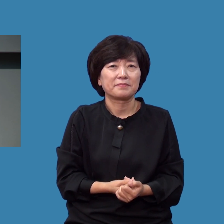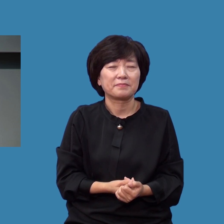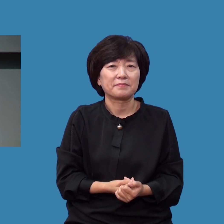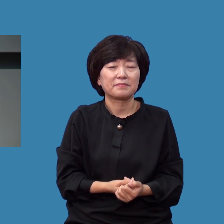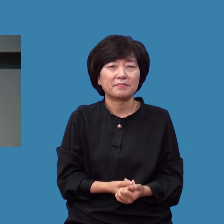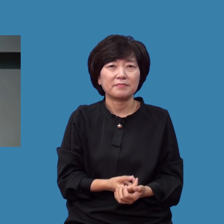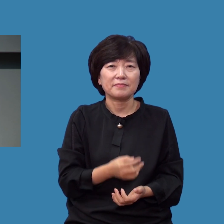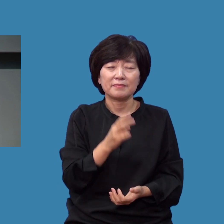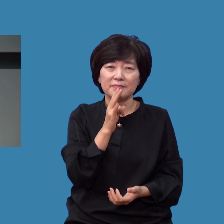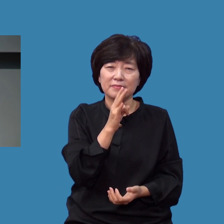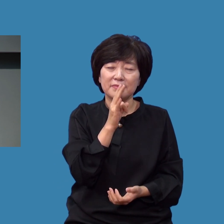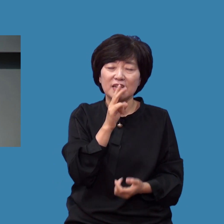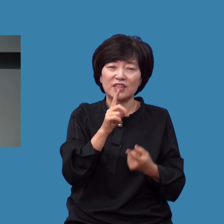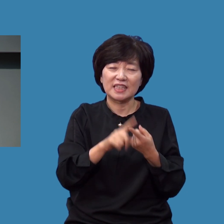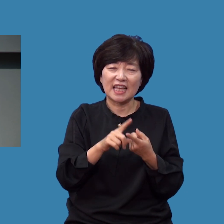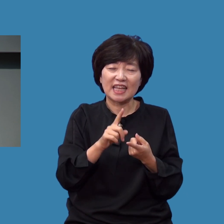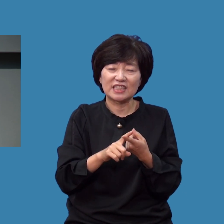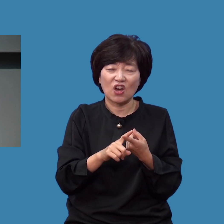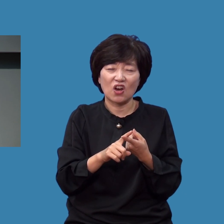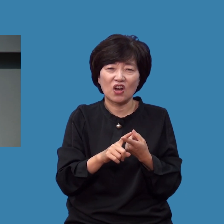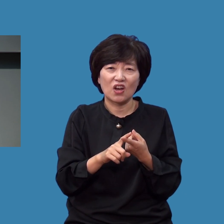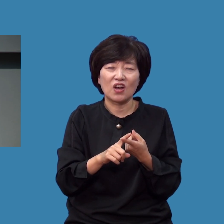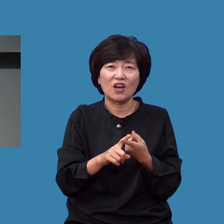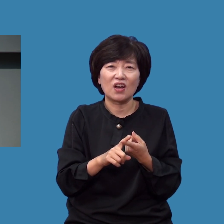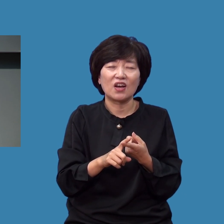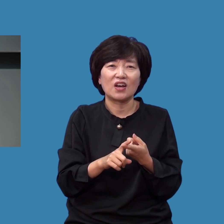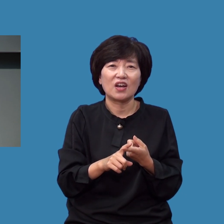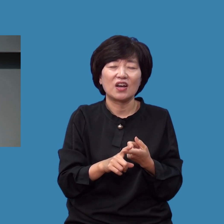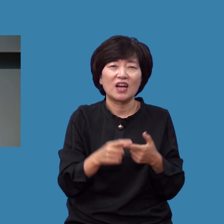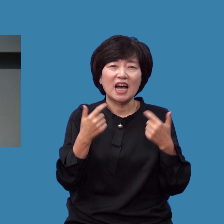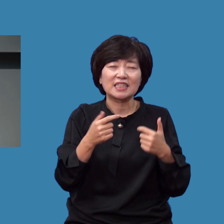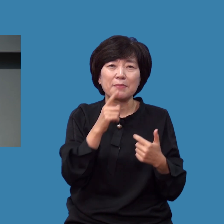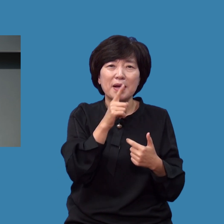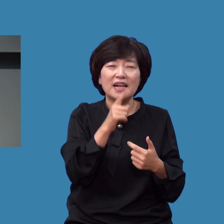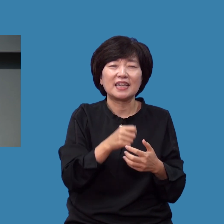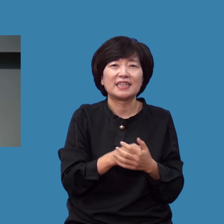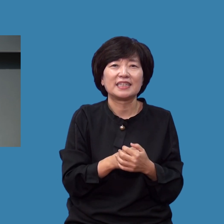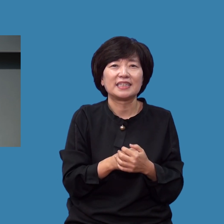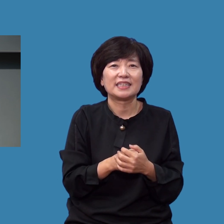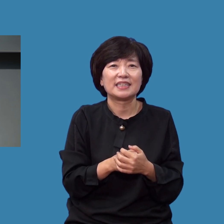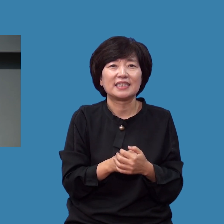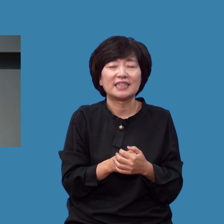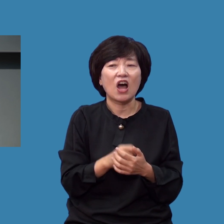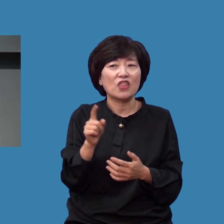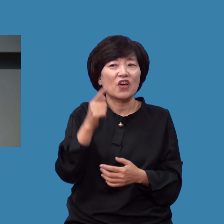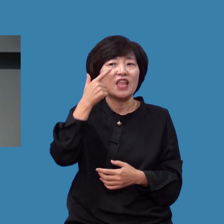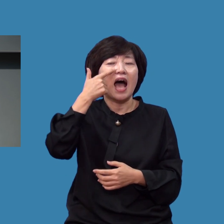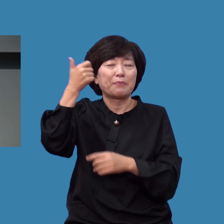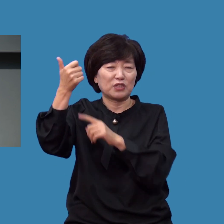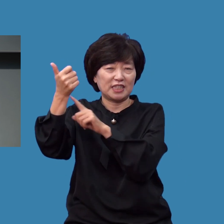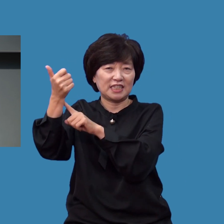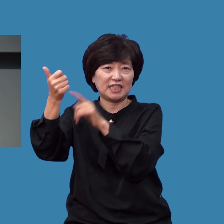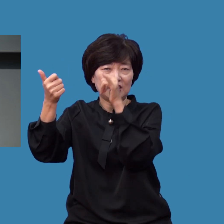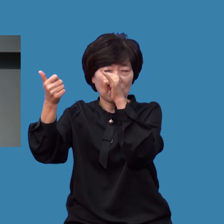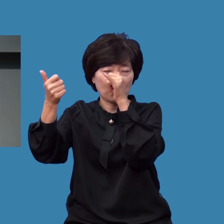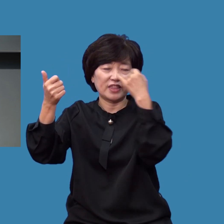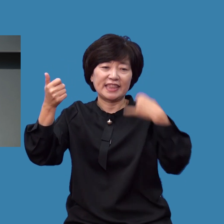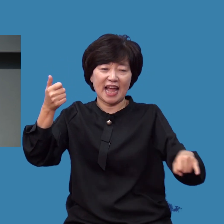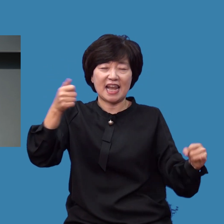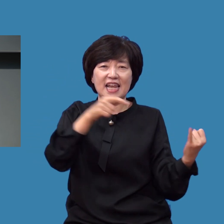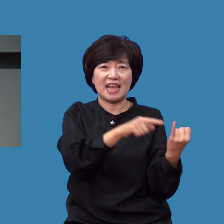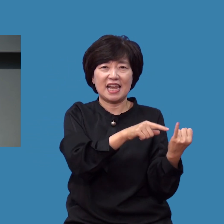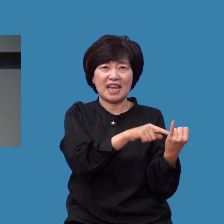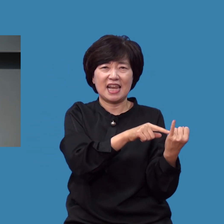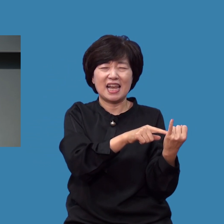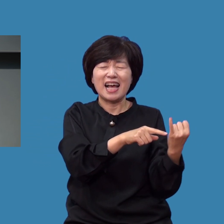그 예언에 대해서 가르칠 때 제가 늘상 드는 예인데, 예를 들어서 어떤 아버지가 있는데 딸이